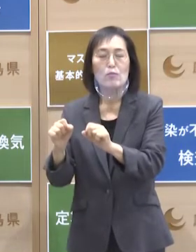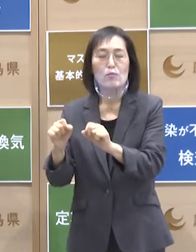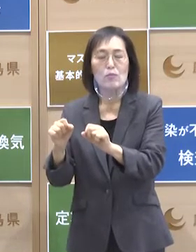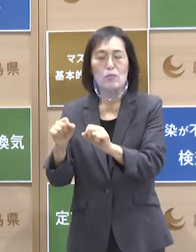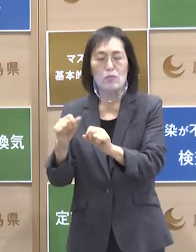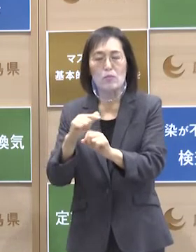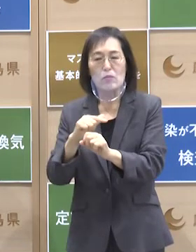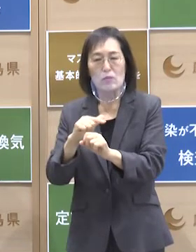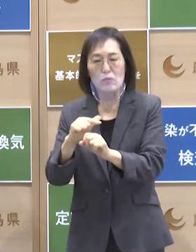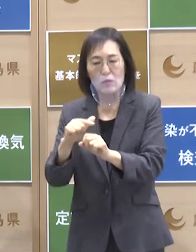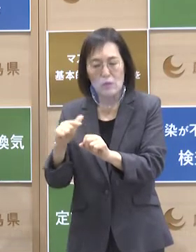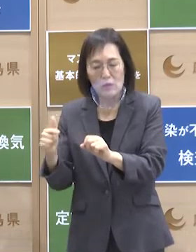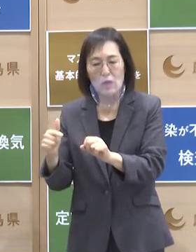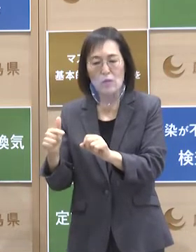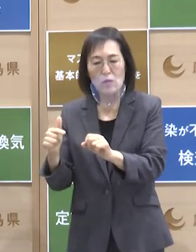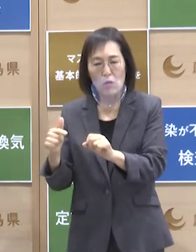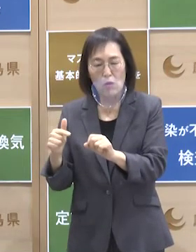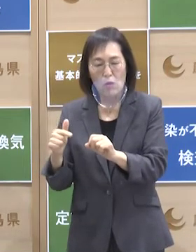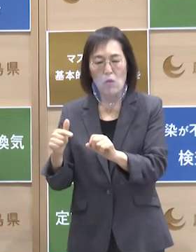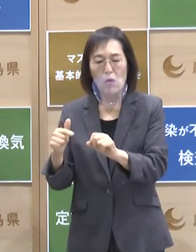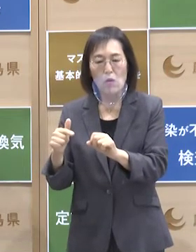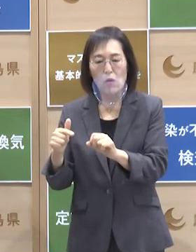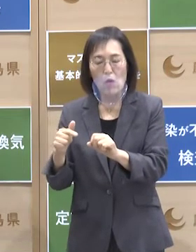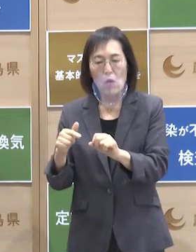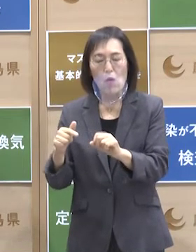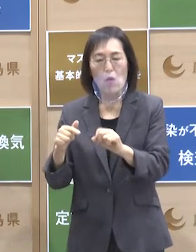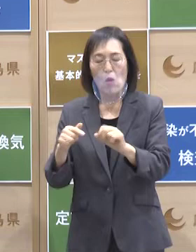も応募いただいています。